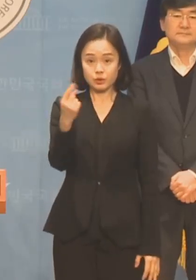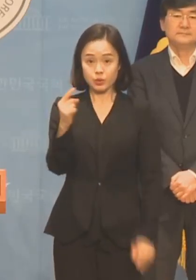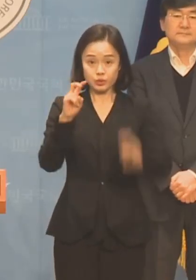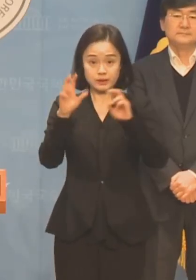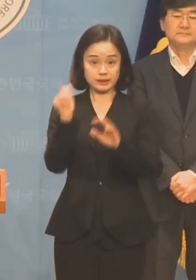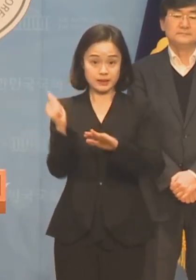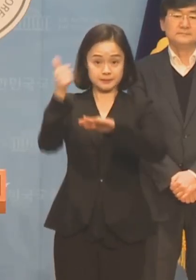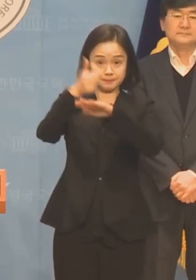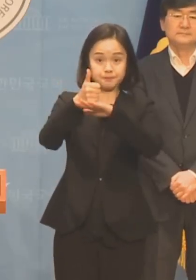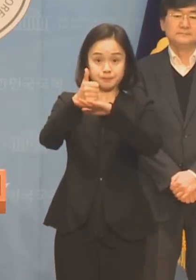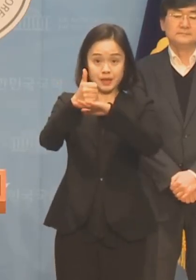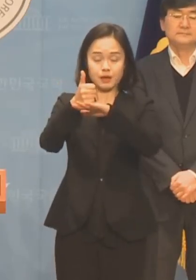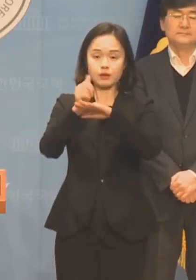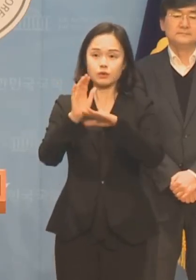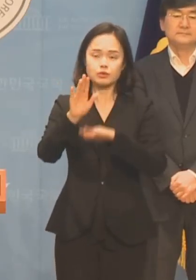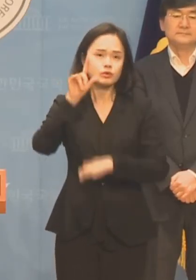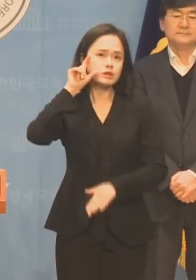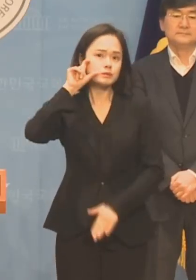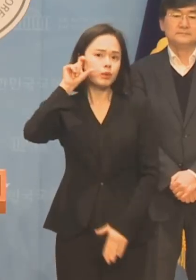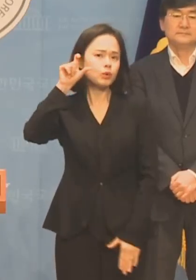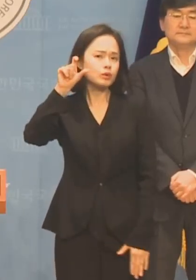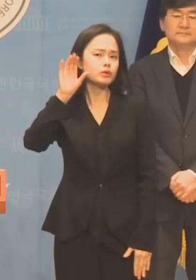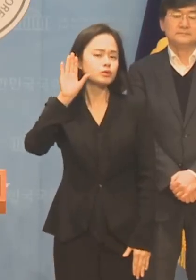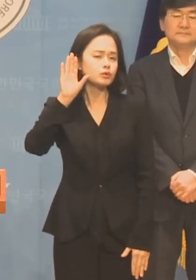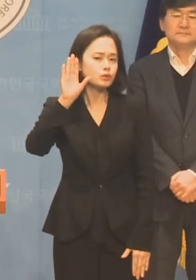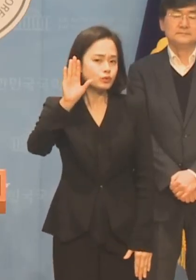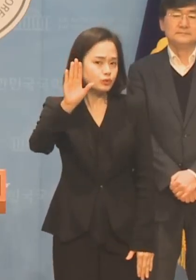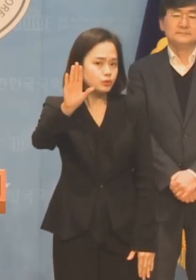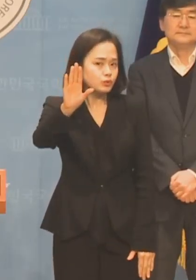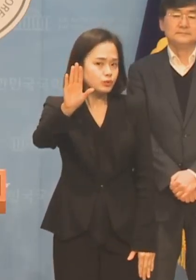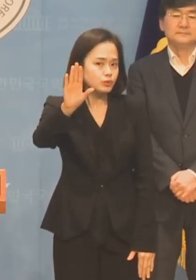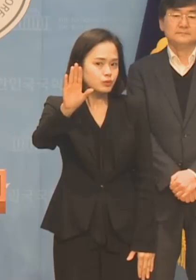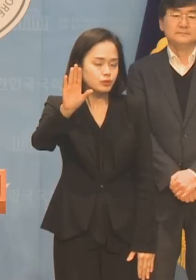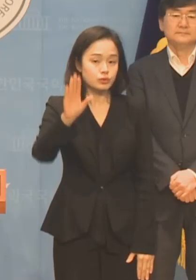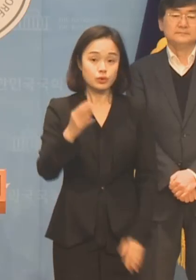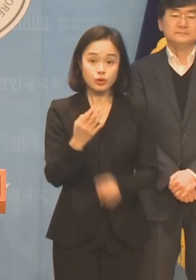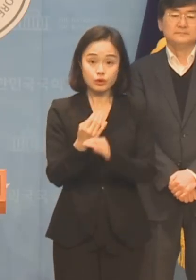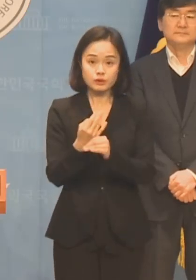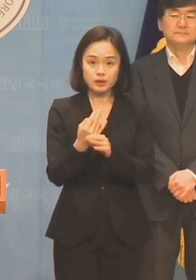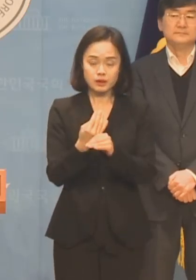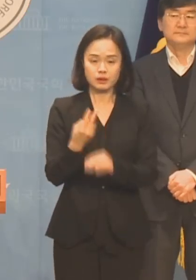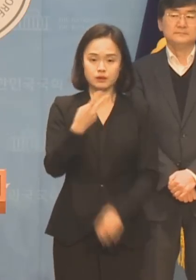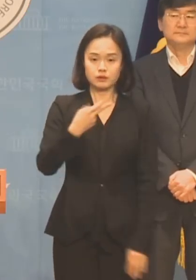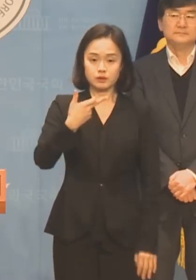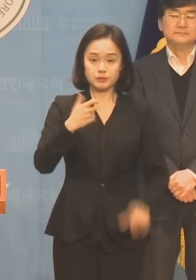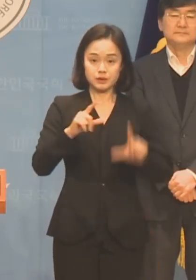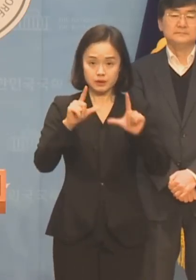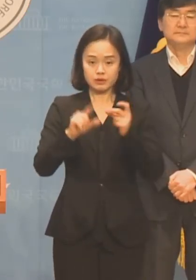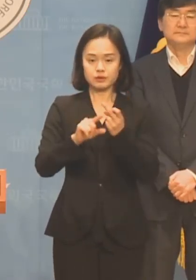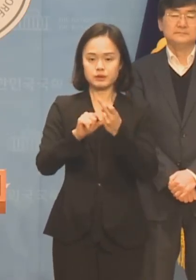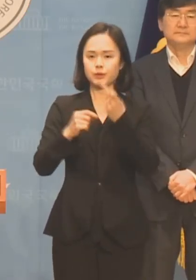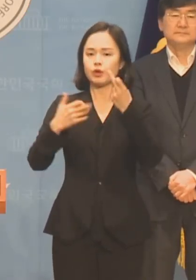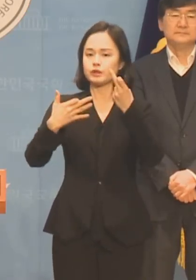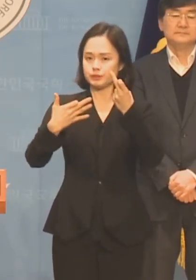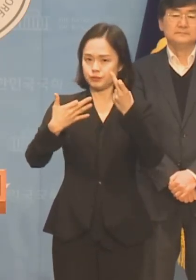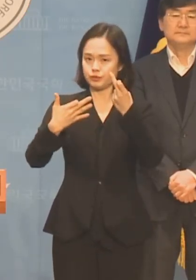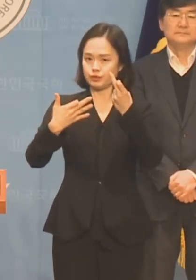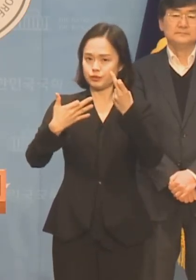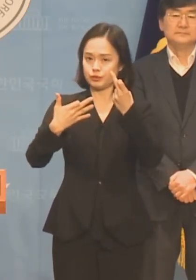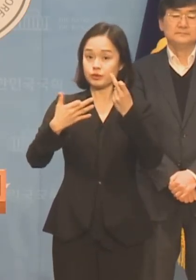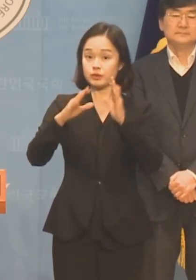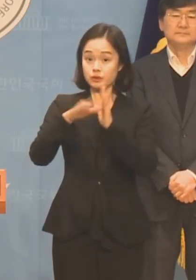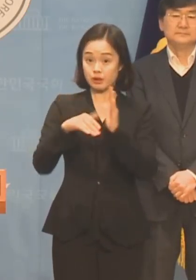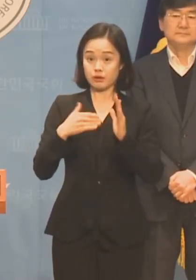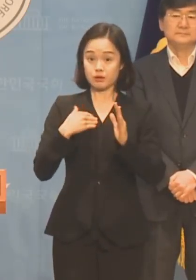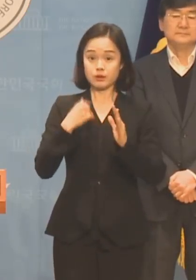부임하자마자 15일 정도 흐른 후에 이제 12월 19일이었습니다. 2017년. 그때 도쿄